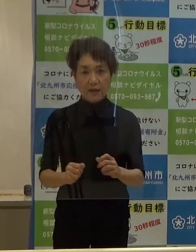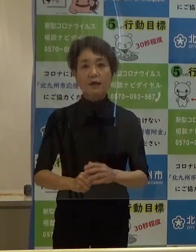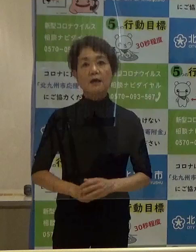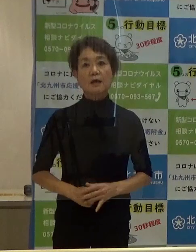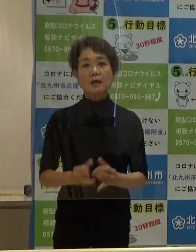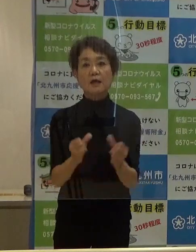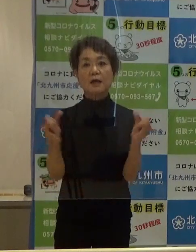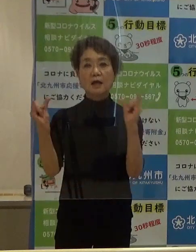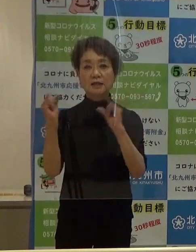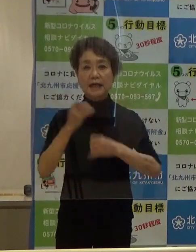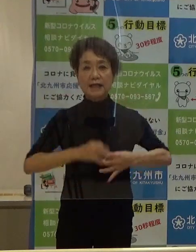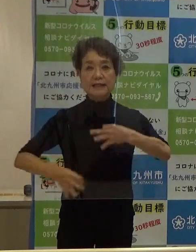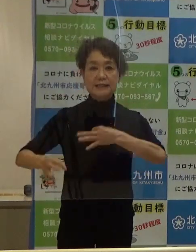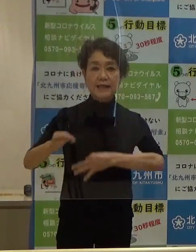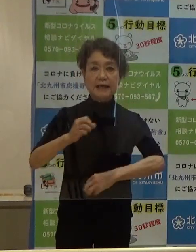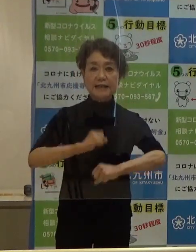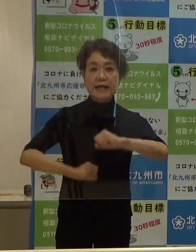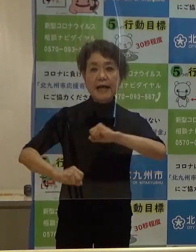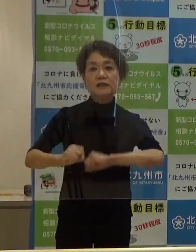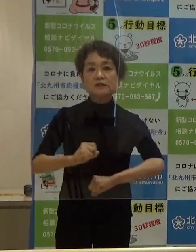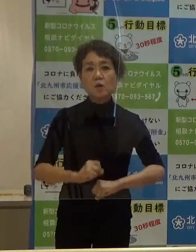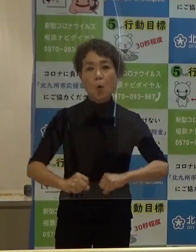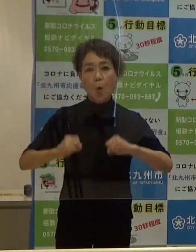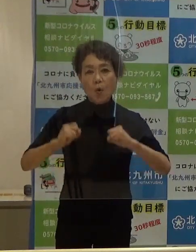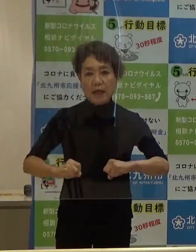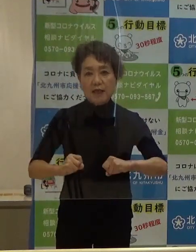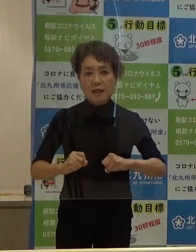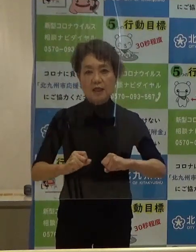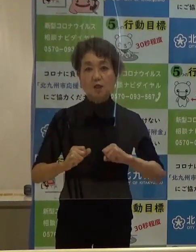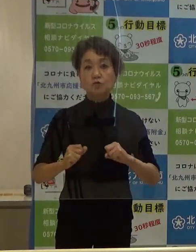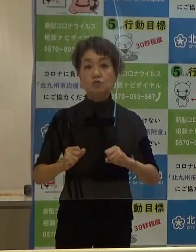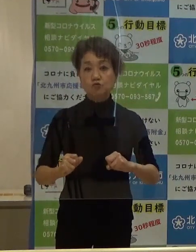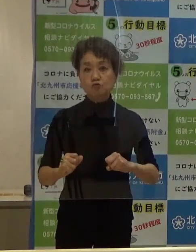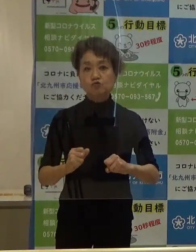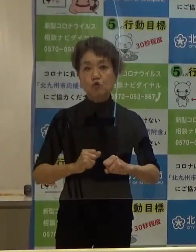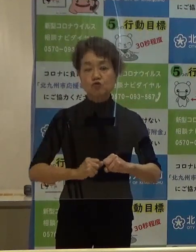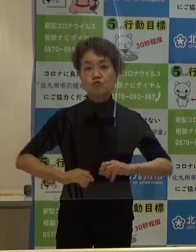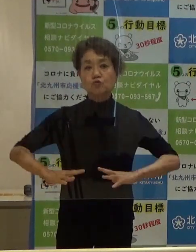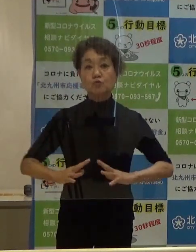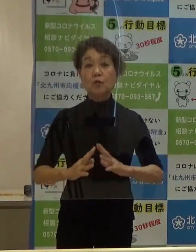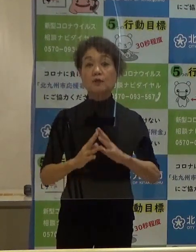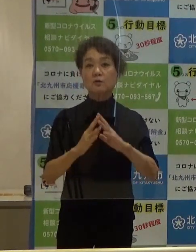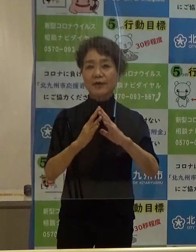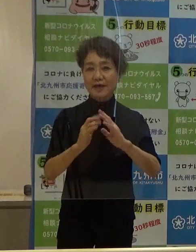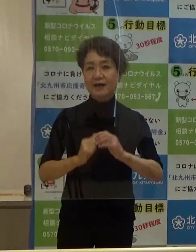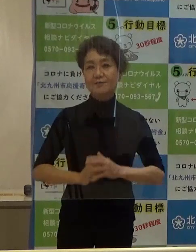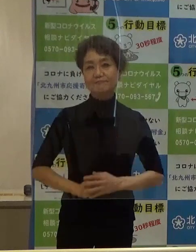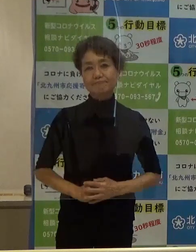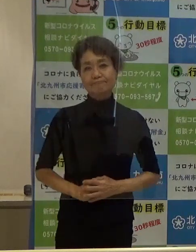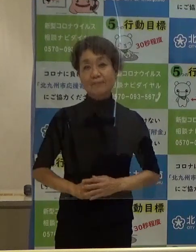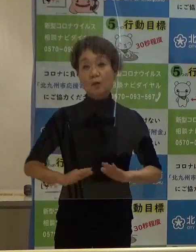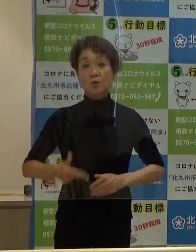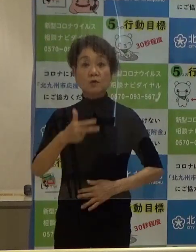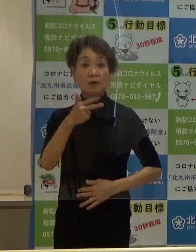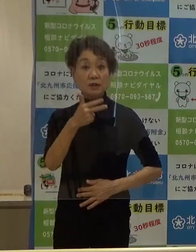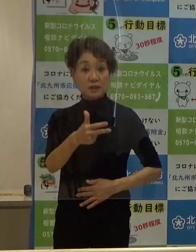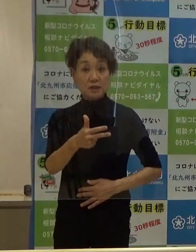社会経済活動をこれから元気にしていくという取り組みが本心におい